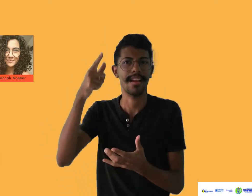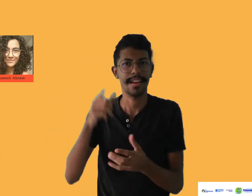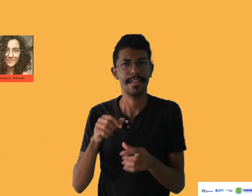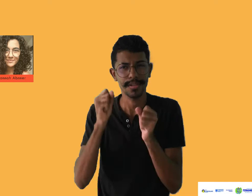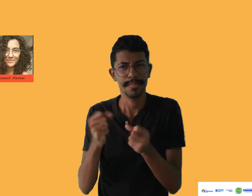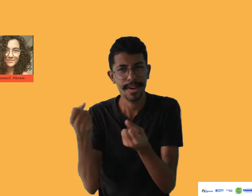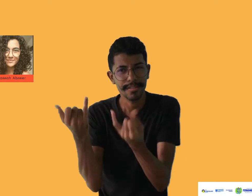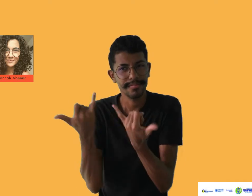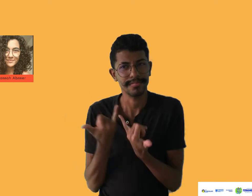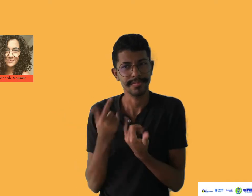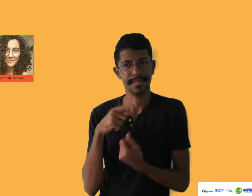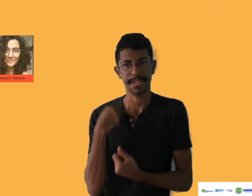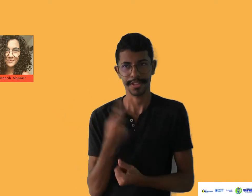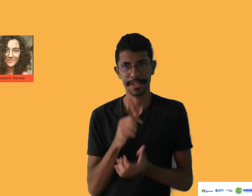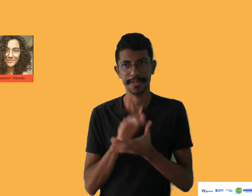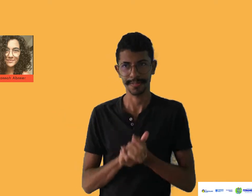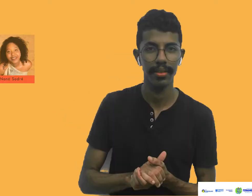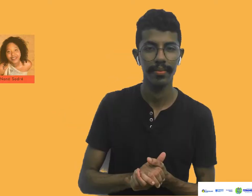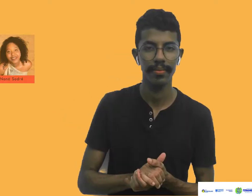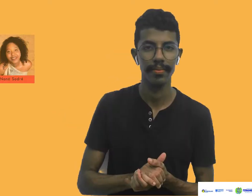gente.